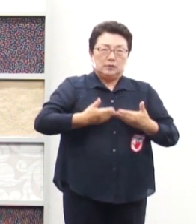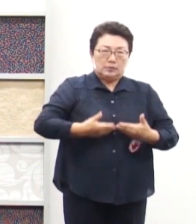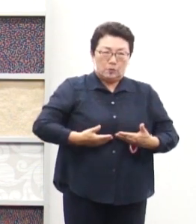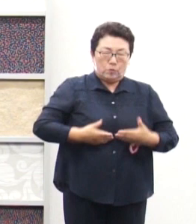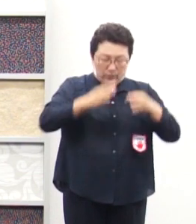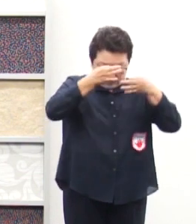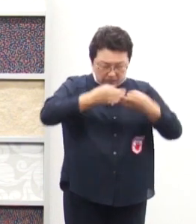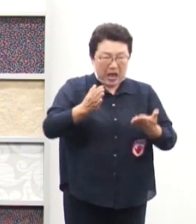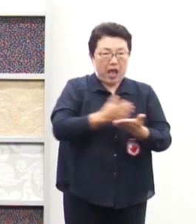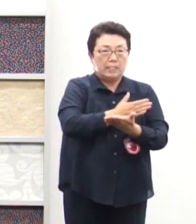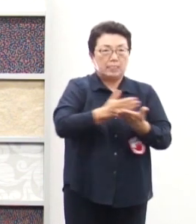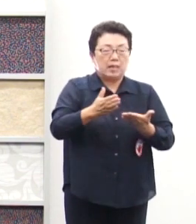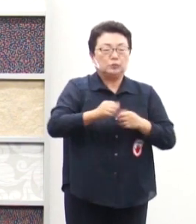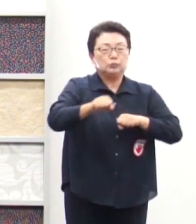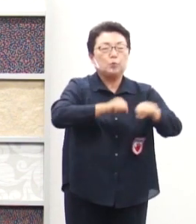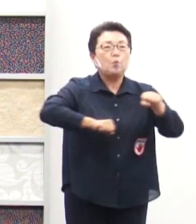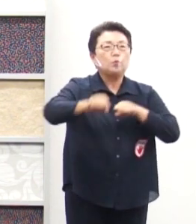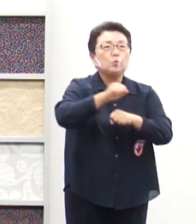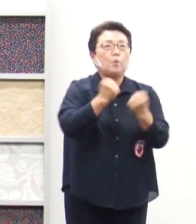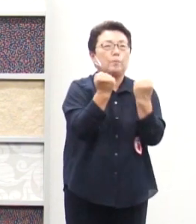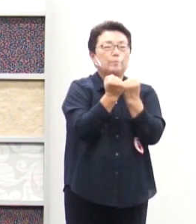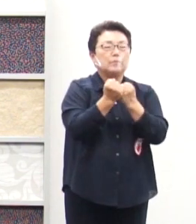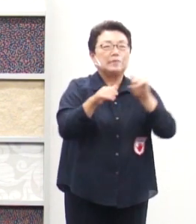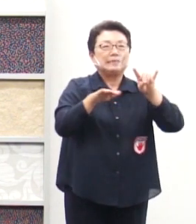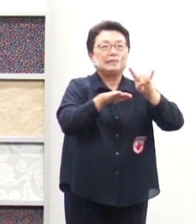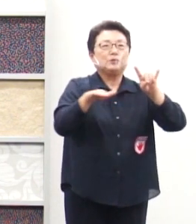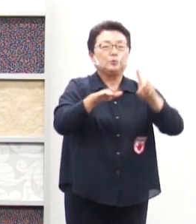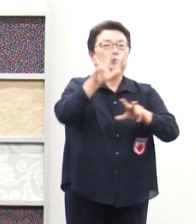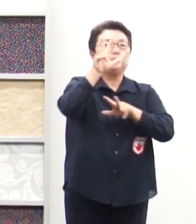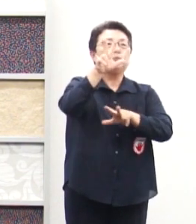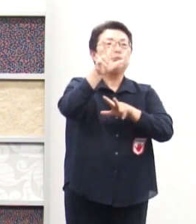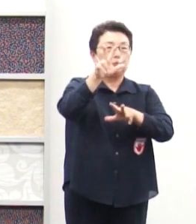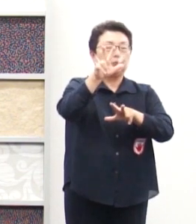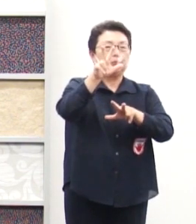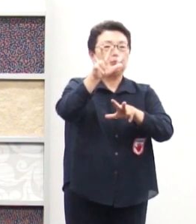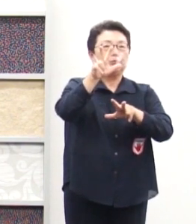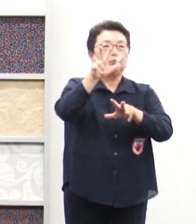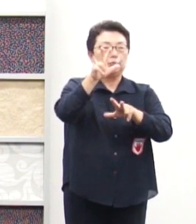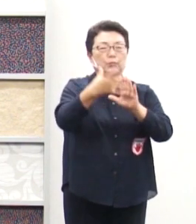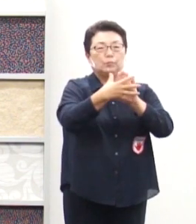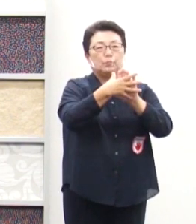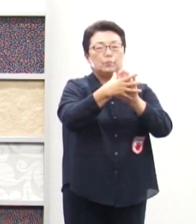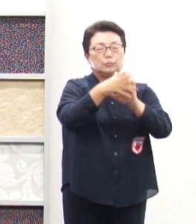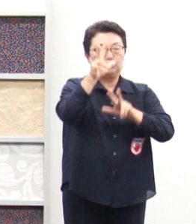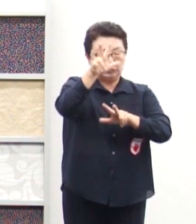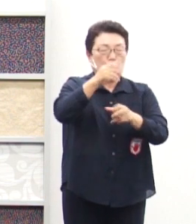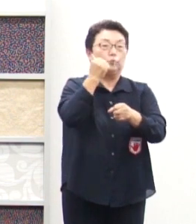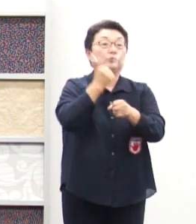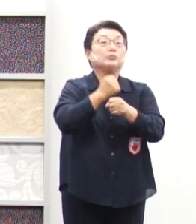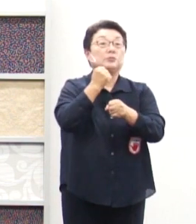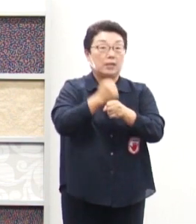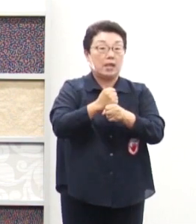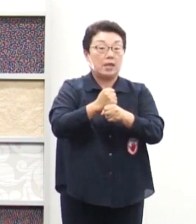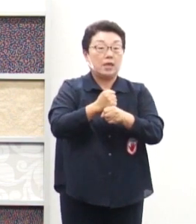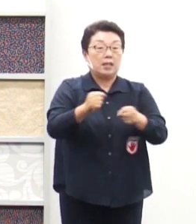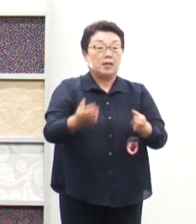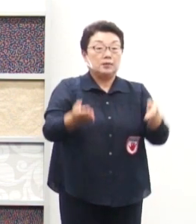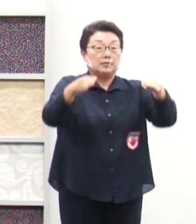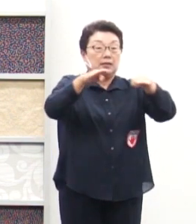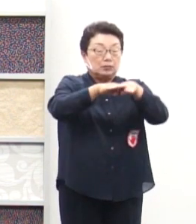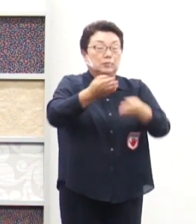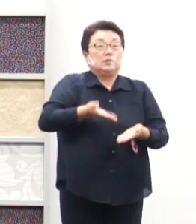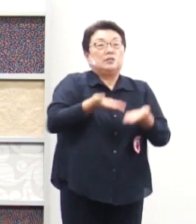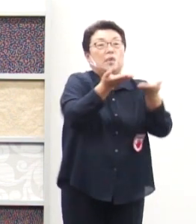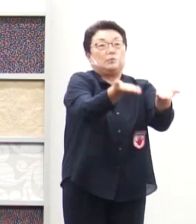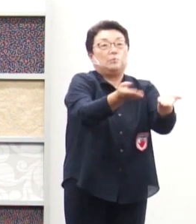める行動規範を盛り込みましたひな型を県において作成いたしまして、障害者施設に